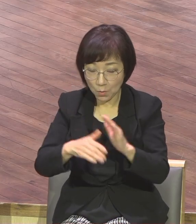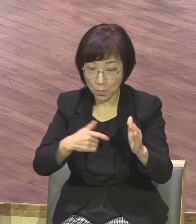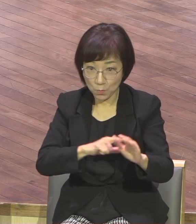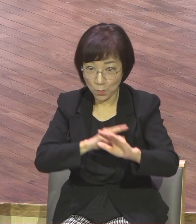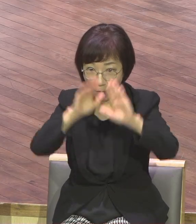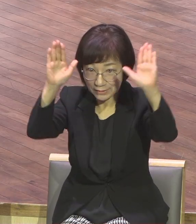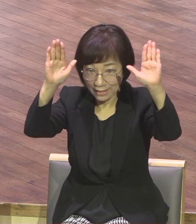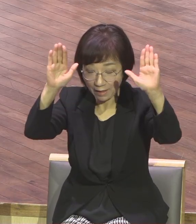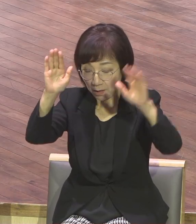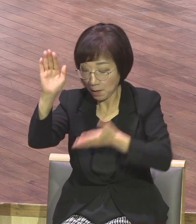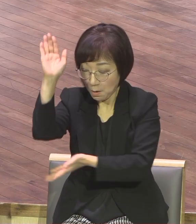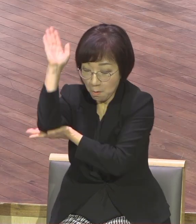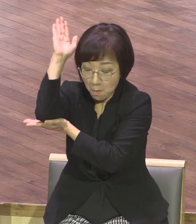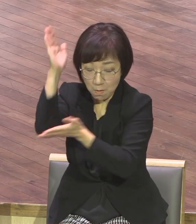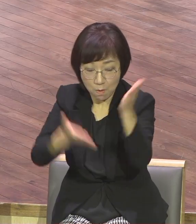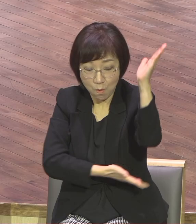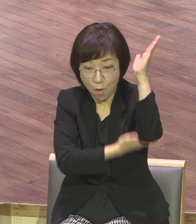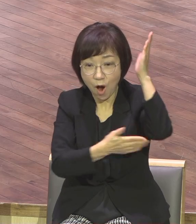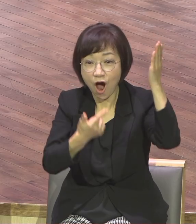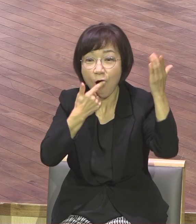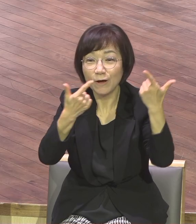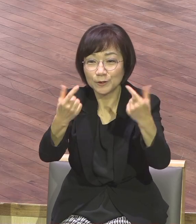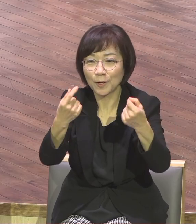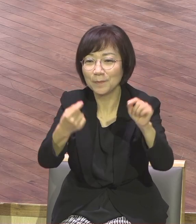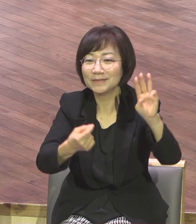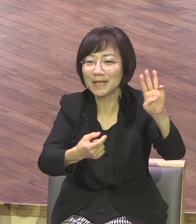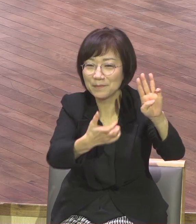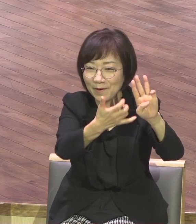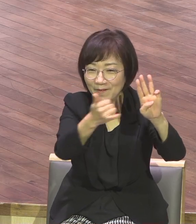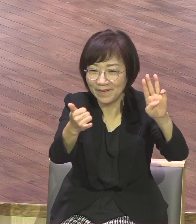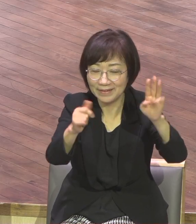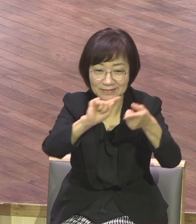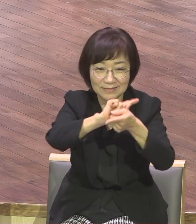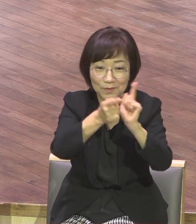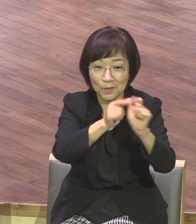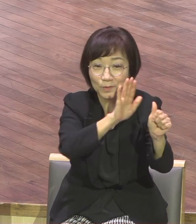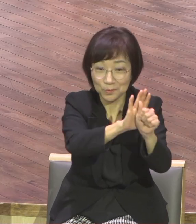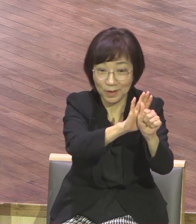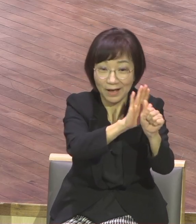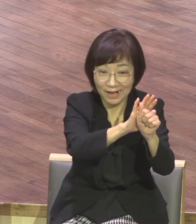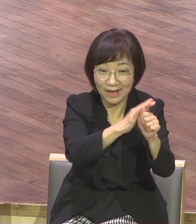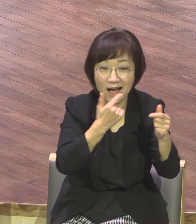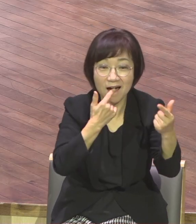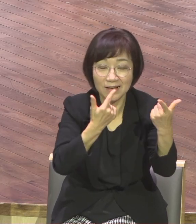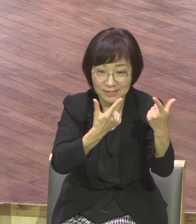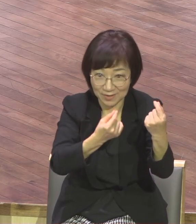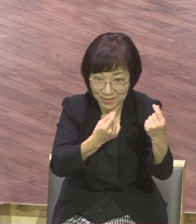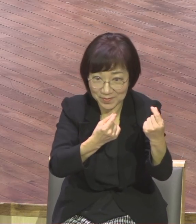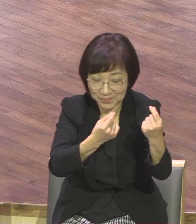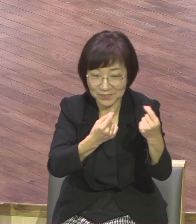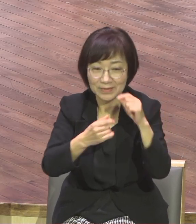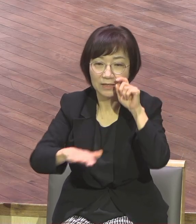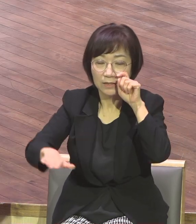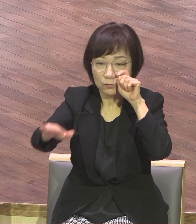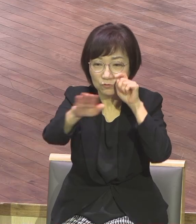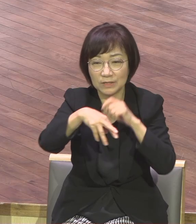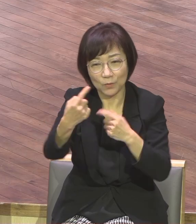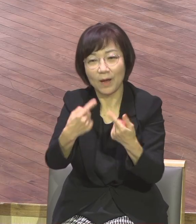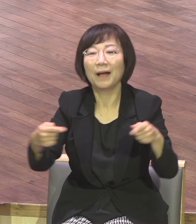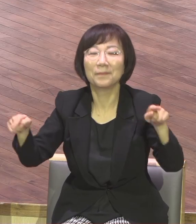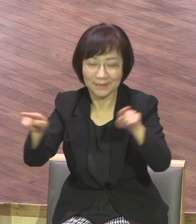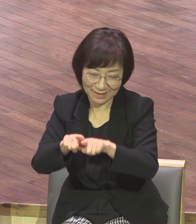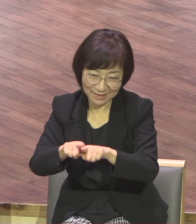홀이 3일조 된 것처럼 하나님 놀라운 축복의 통로가 된 것처럼 여러분들도 하나님의 일을요 함께 하시